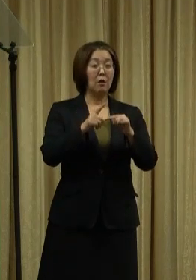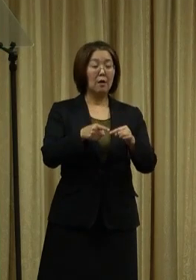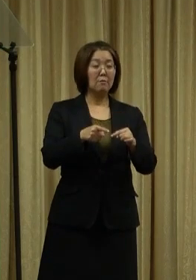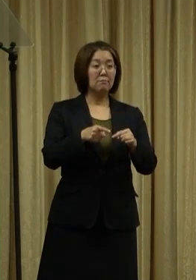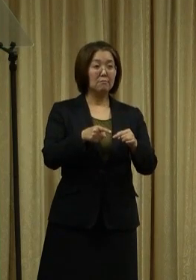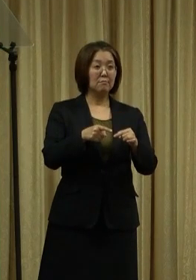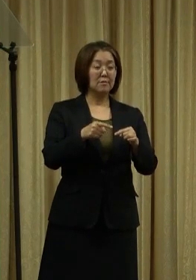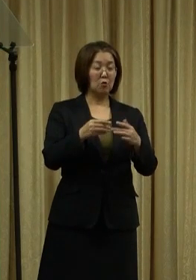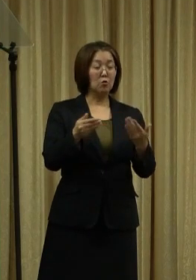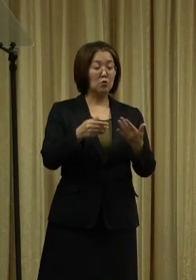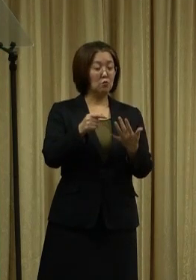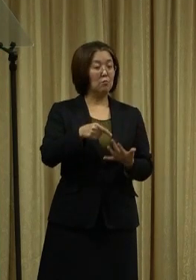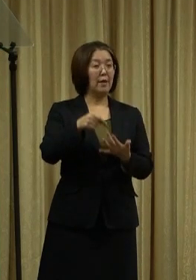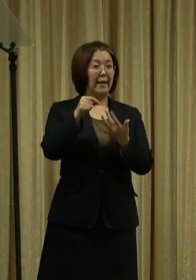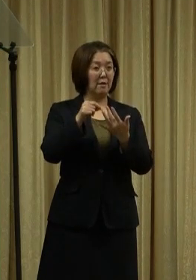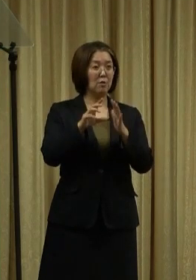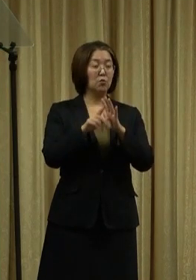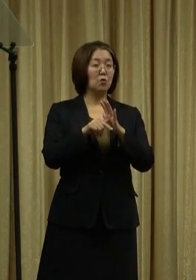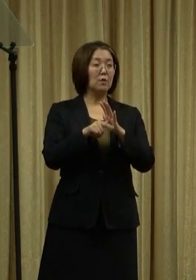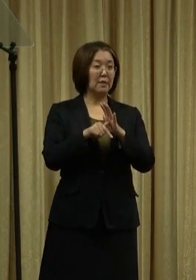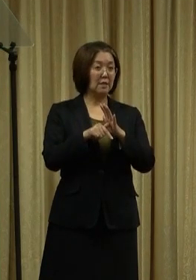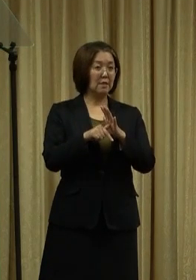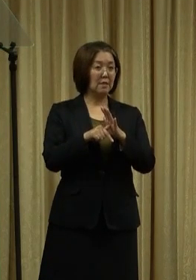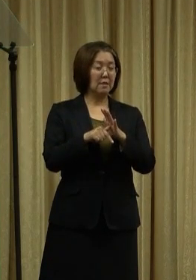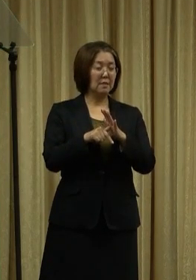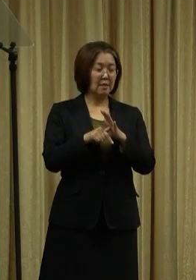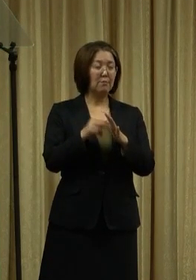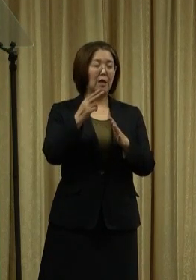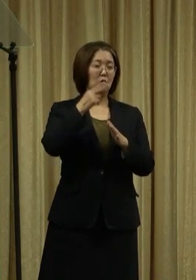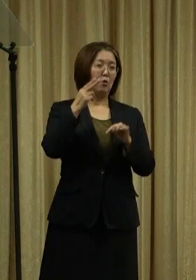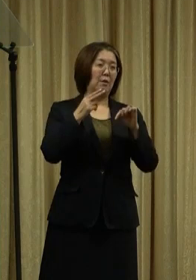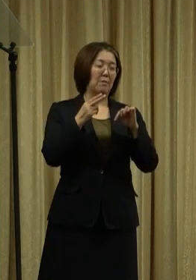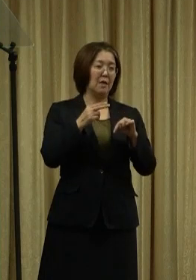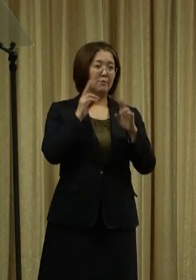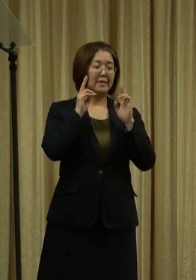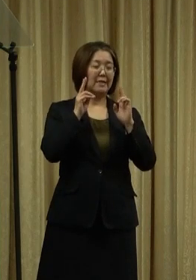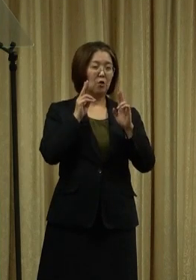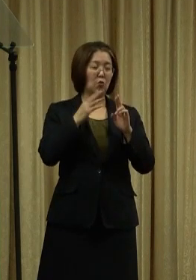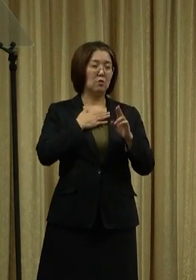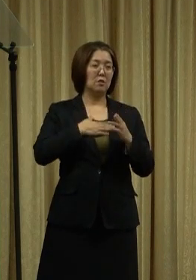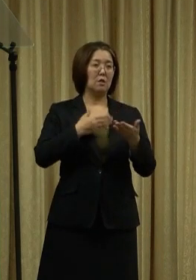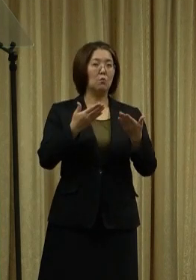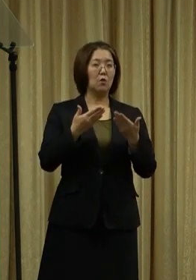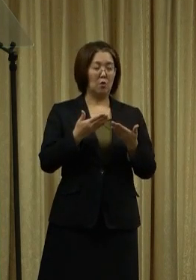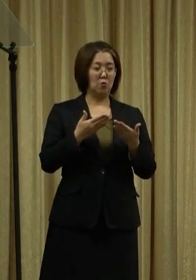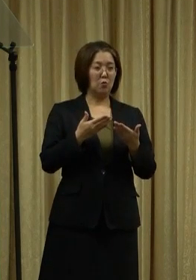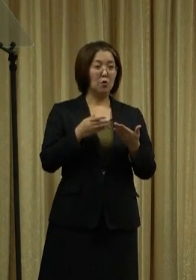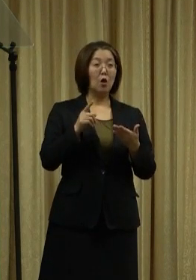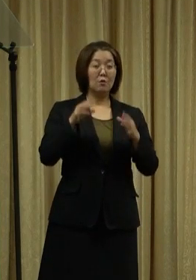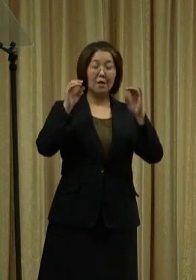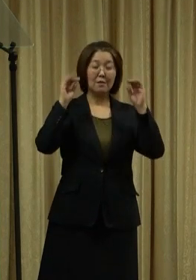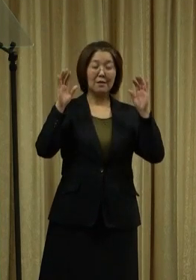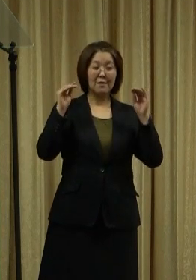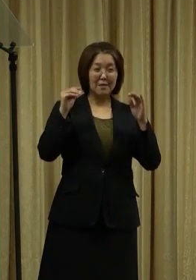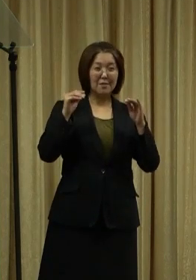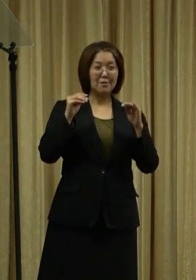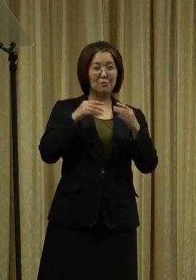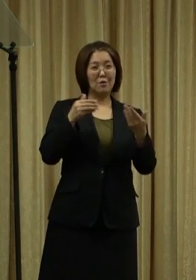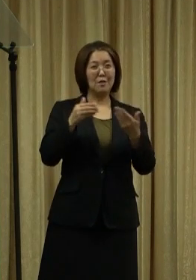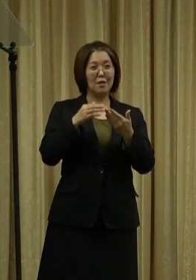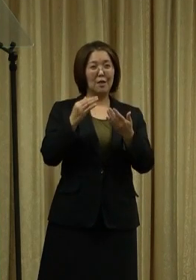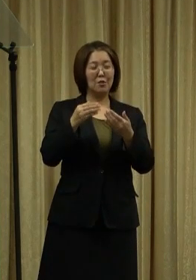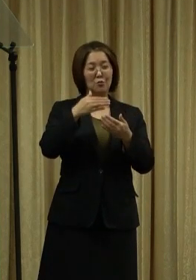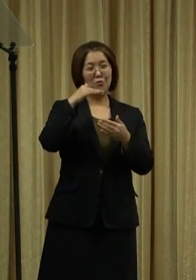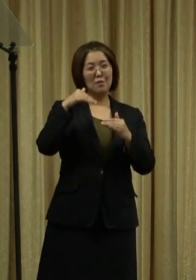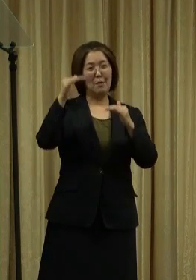段階から、そういった富山県の企業を知っていただく、あるいはこんなに考えて働いておられる先輩女性もおられるのということ